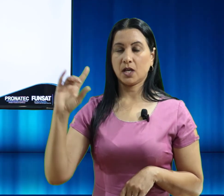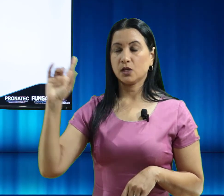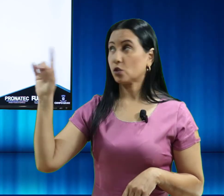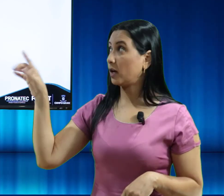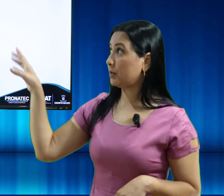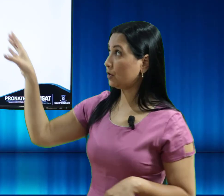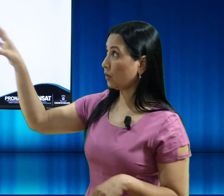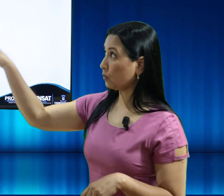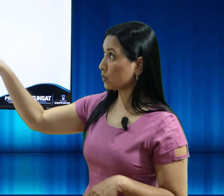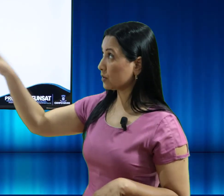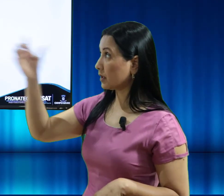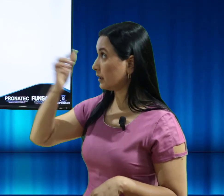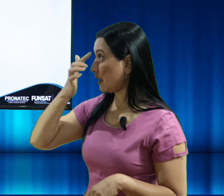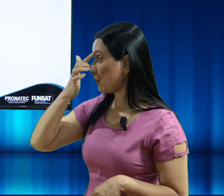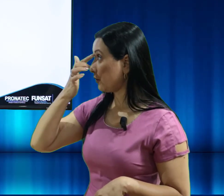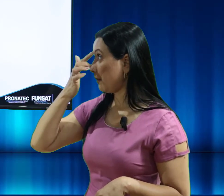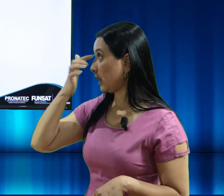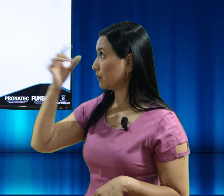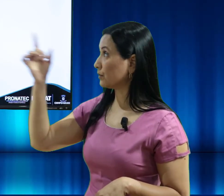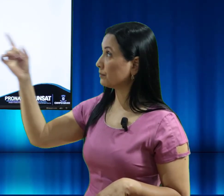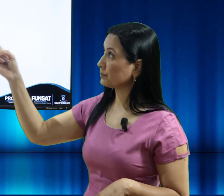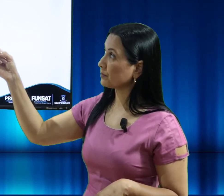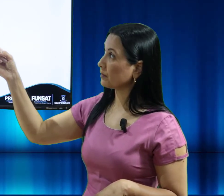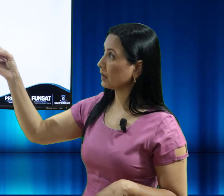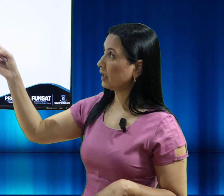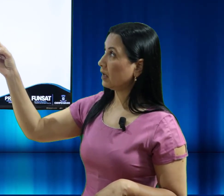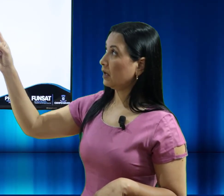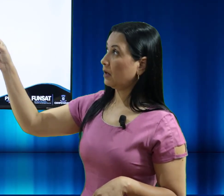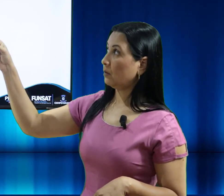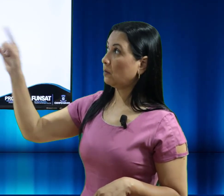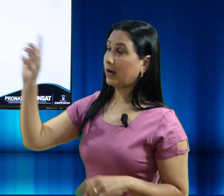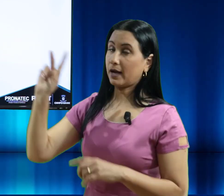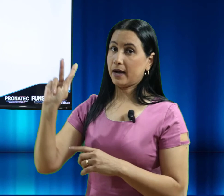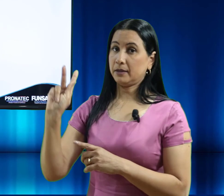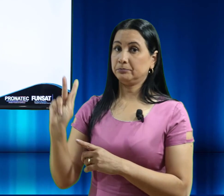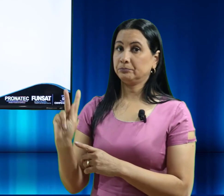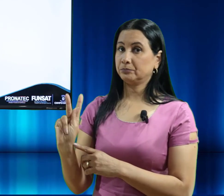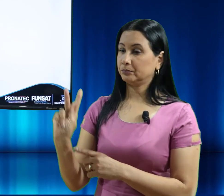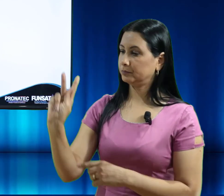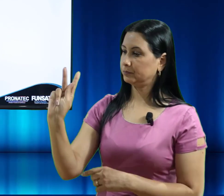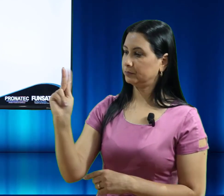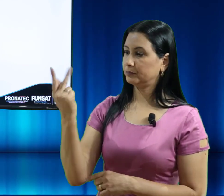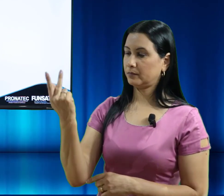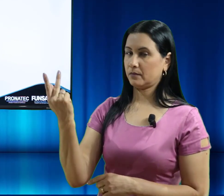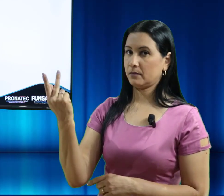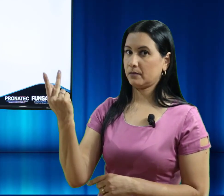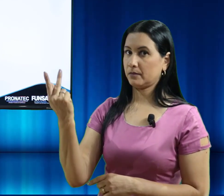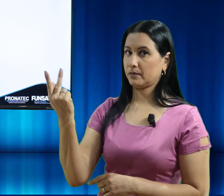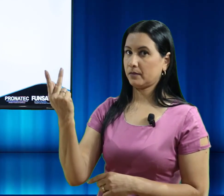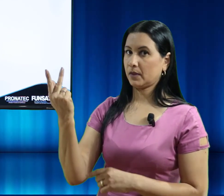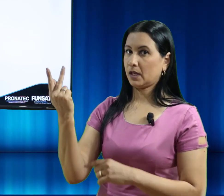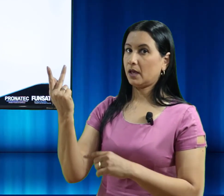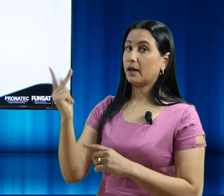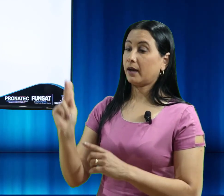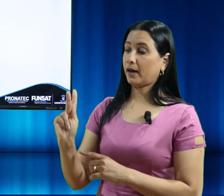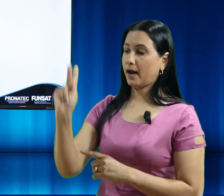Só repetindo alguns que tem movimentos. O H. K,